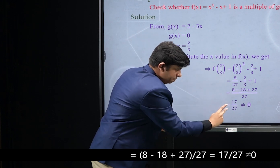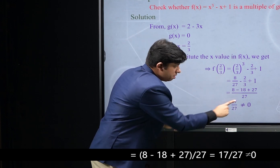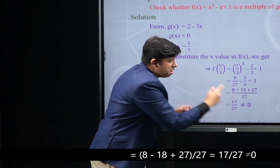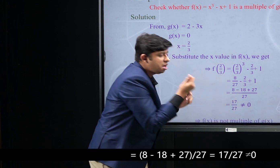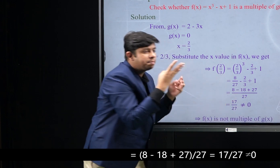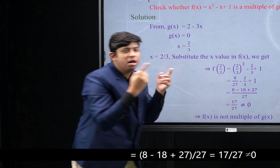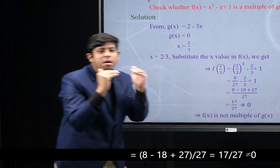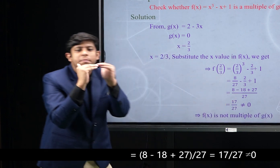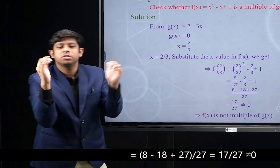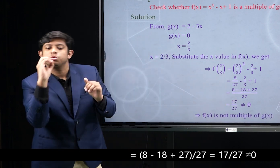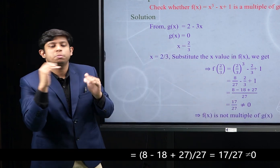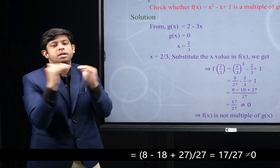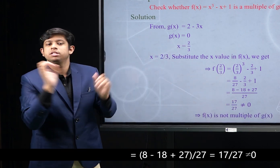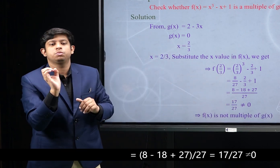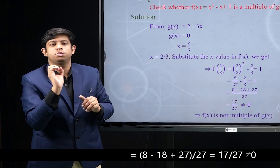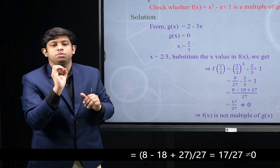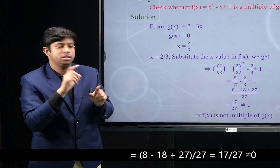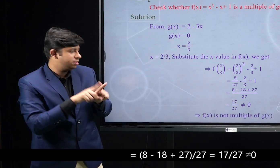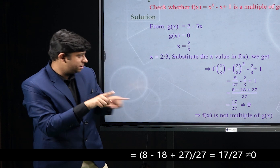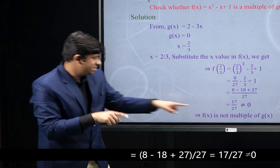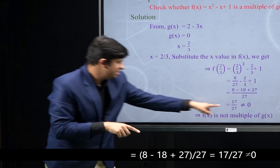17/27 ≠ 0.